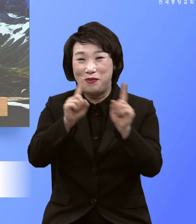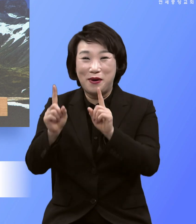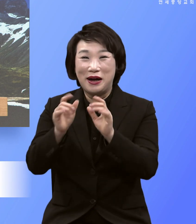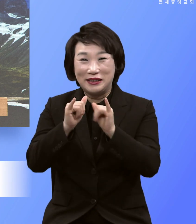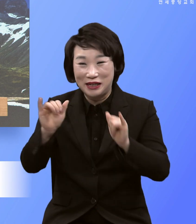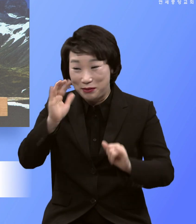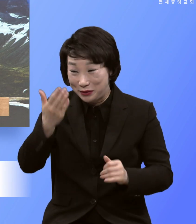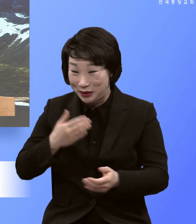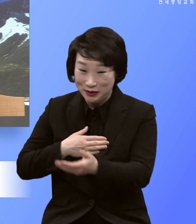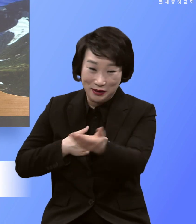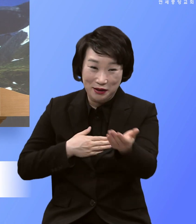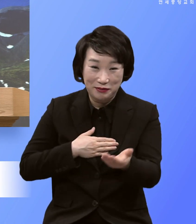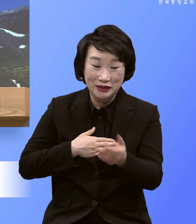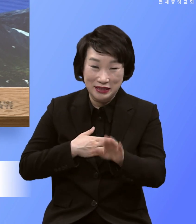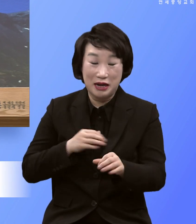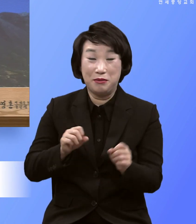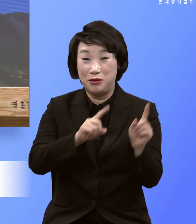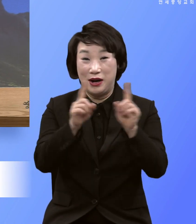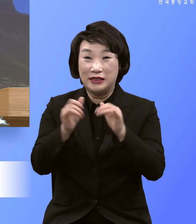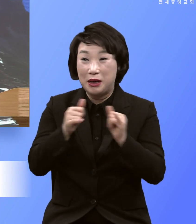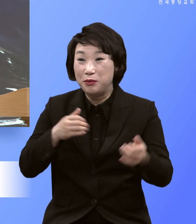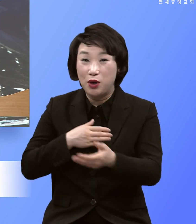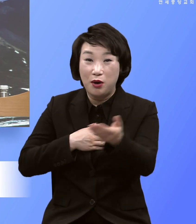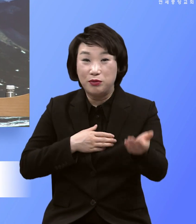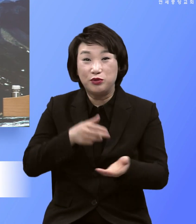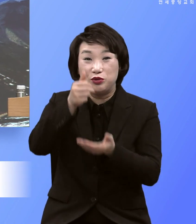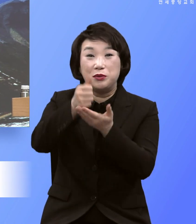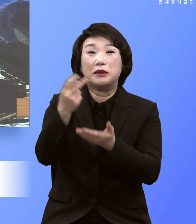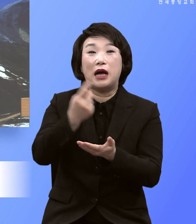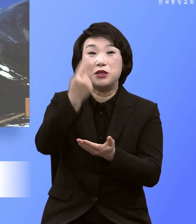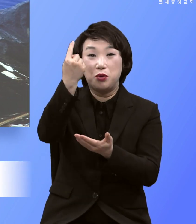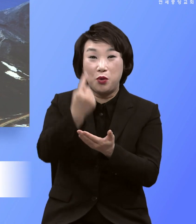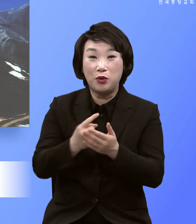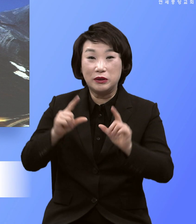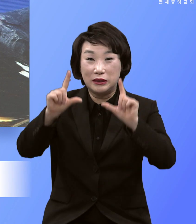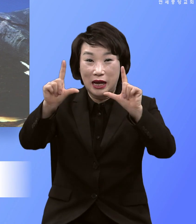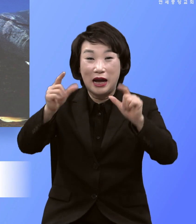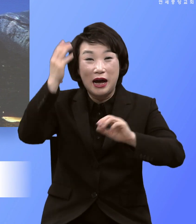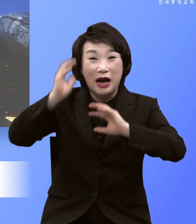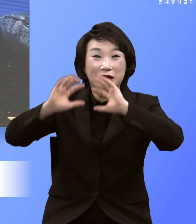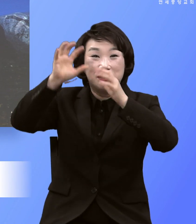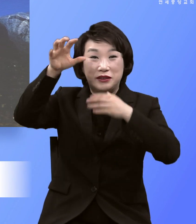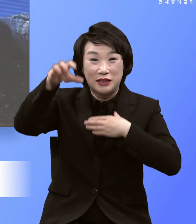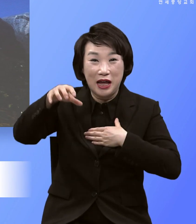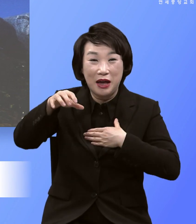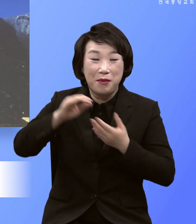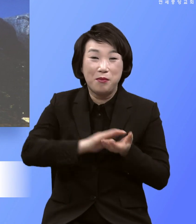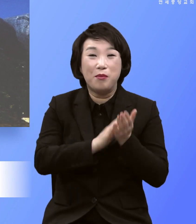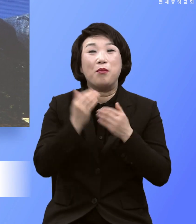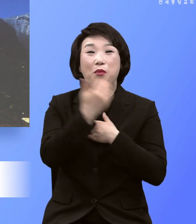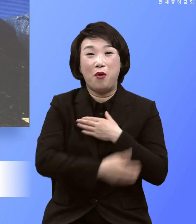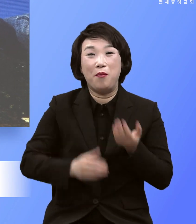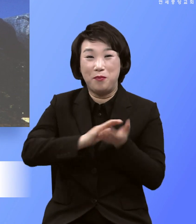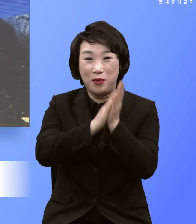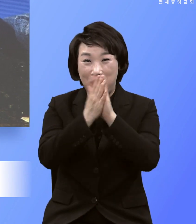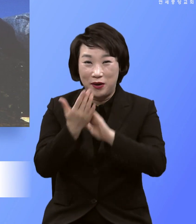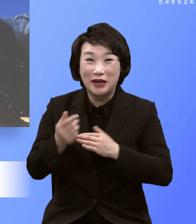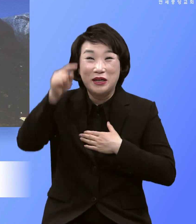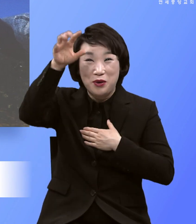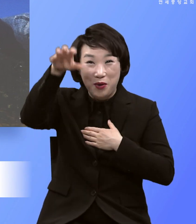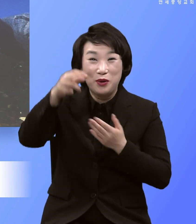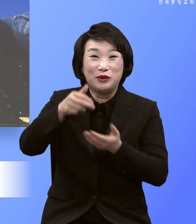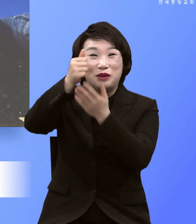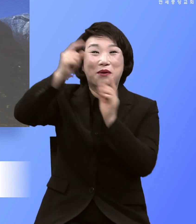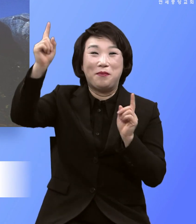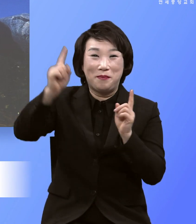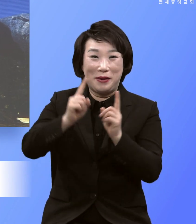사람들입니다. 그래서 부활의 사람은 주님이 다시 오시는 그날 공중에 변화된 몸으로 거기서